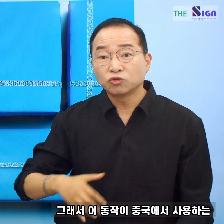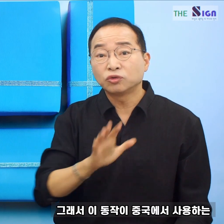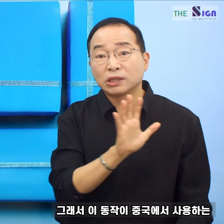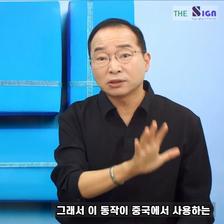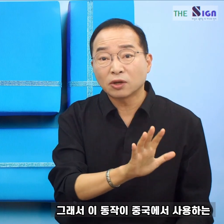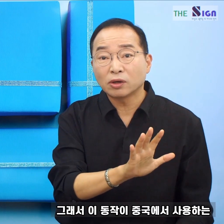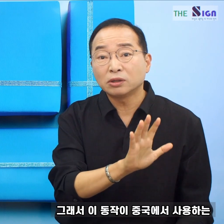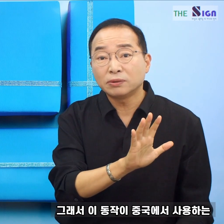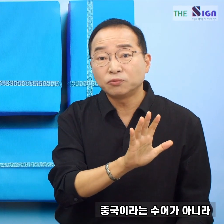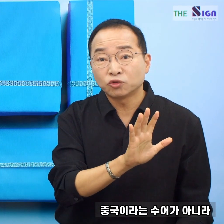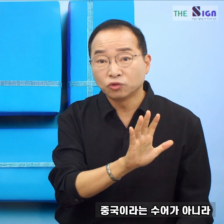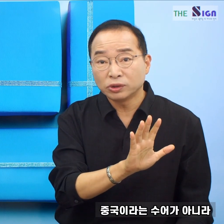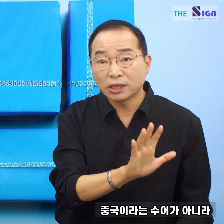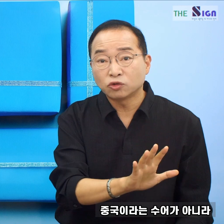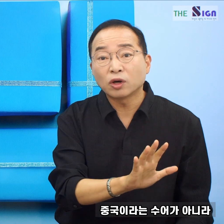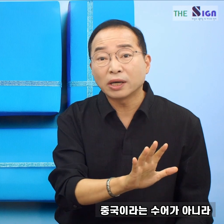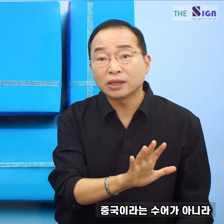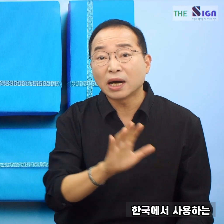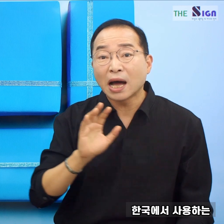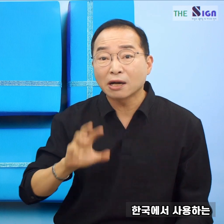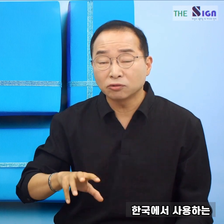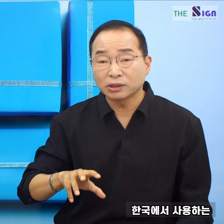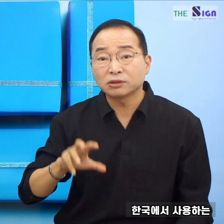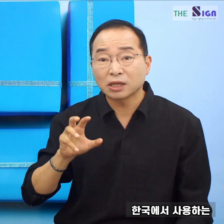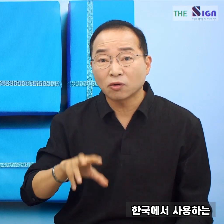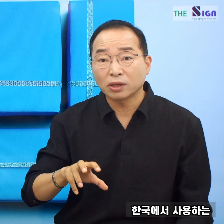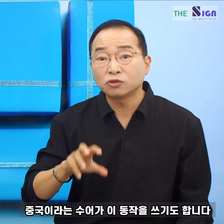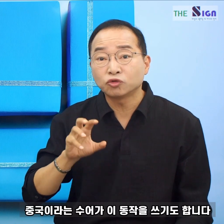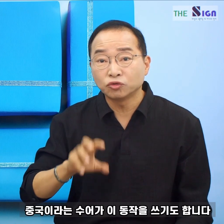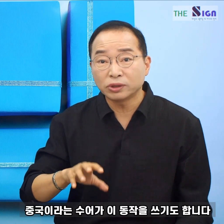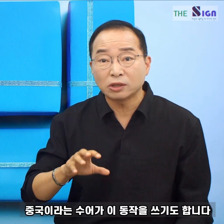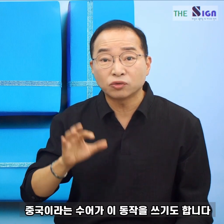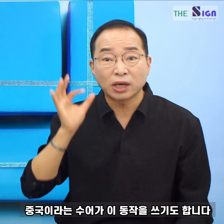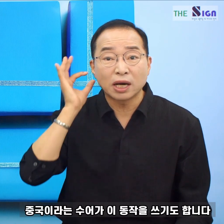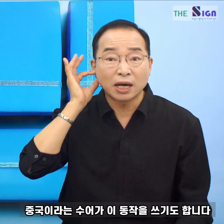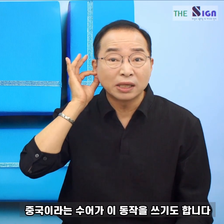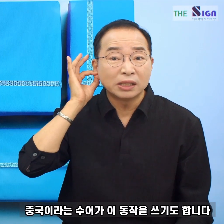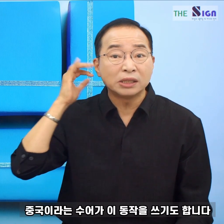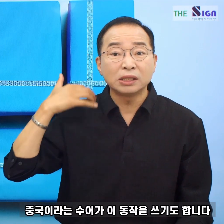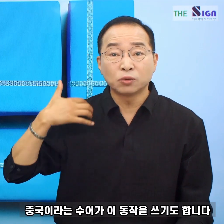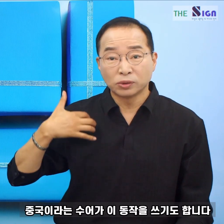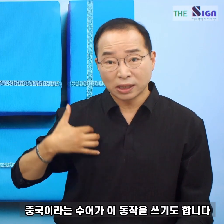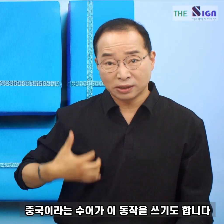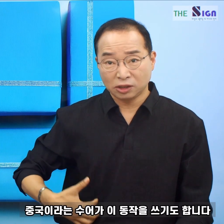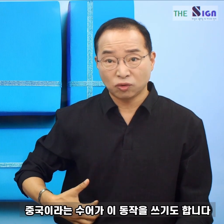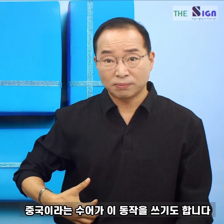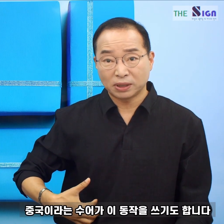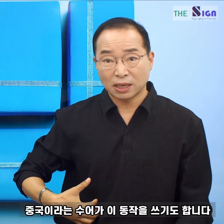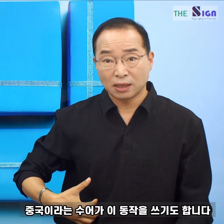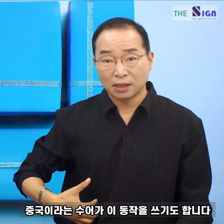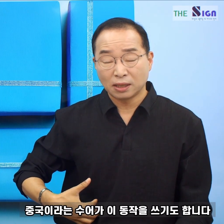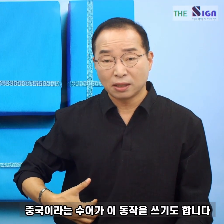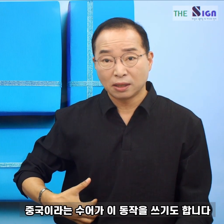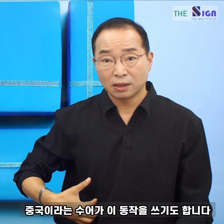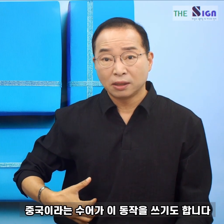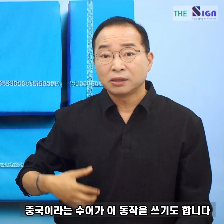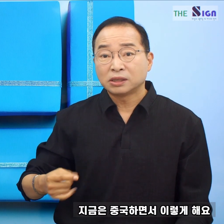중국에서 사용하는 중국이라는 수화가 아니라 한국에서 사용하는 중국이라는 수화가 이 동작을 쓰기도 합니다.